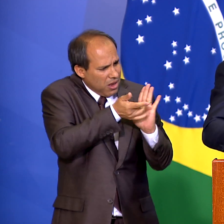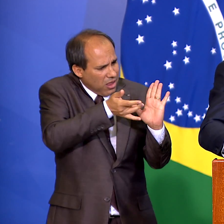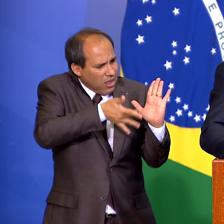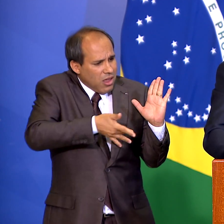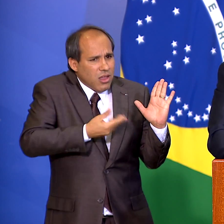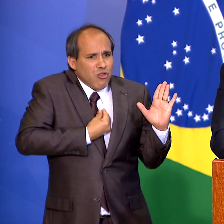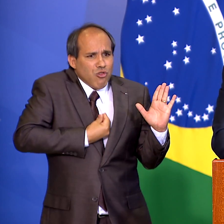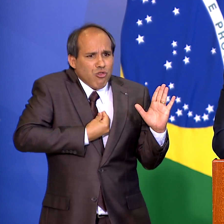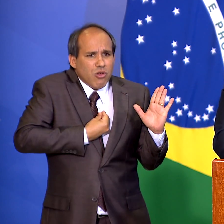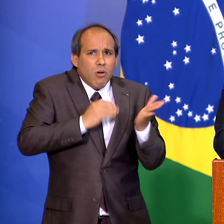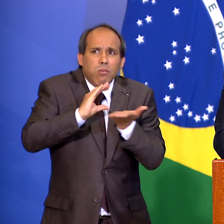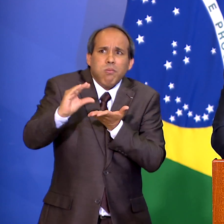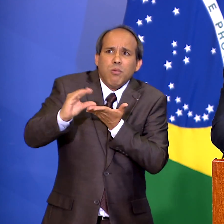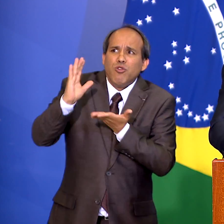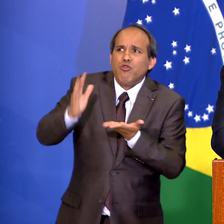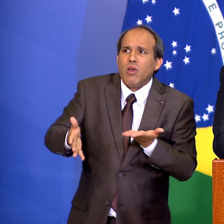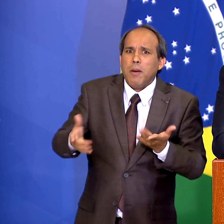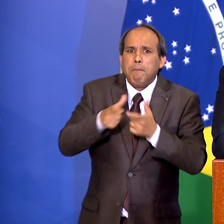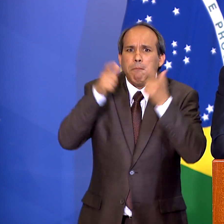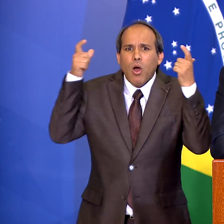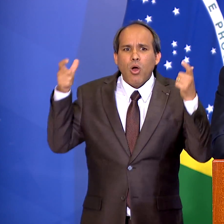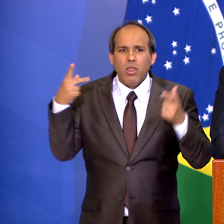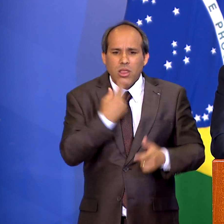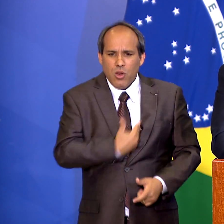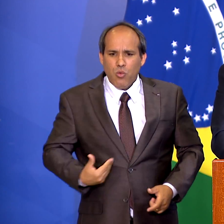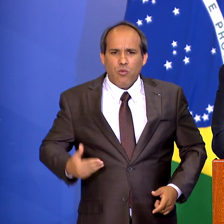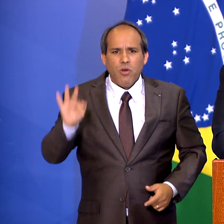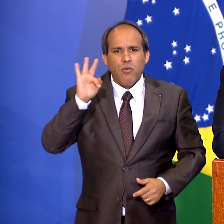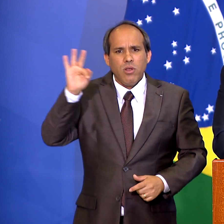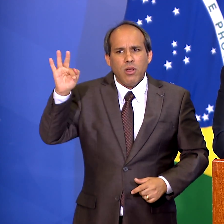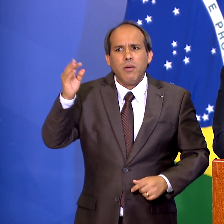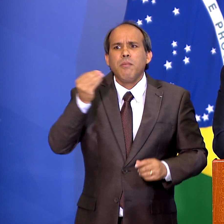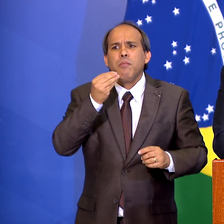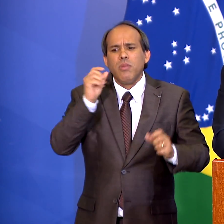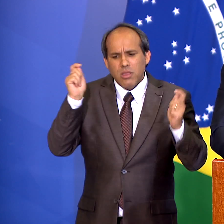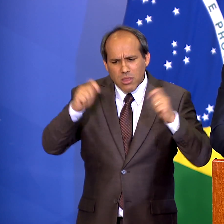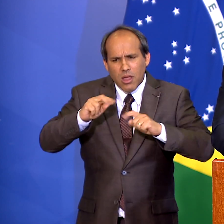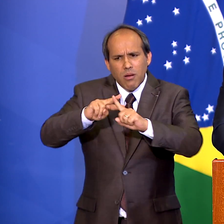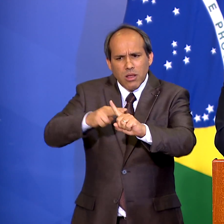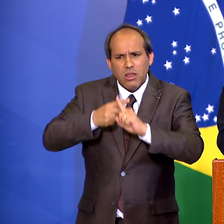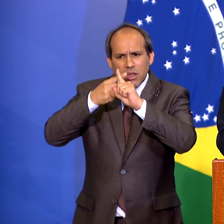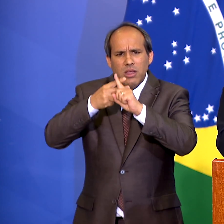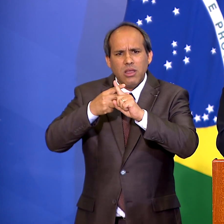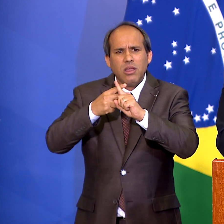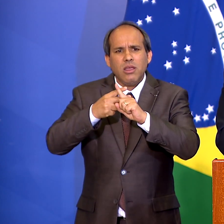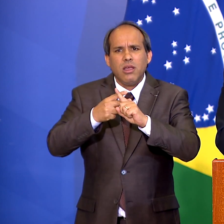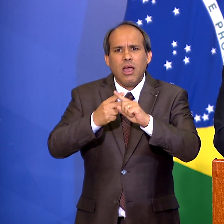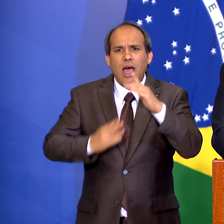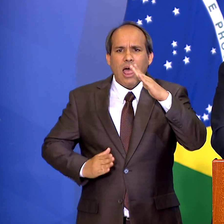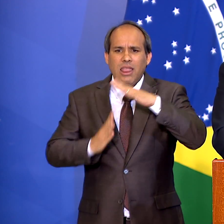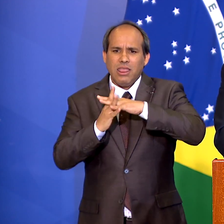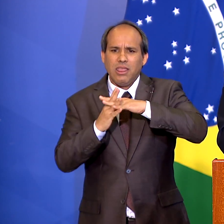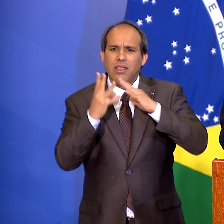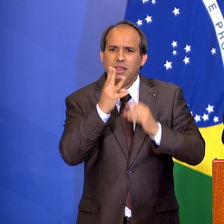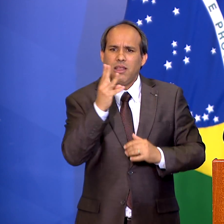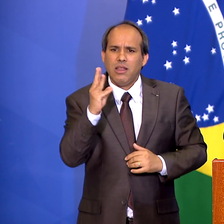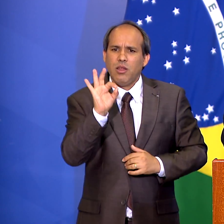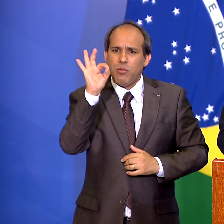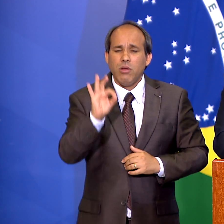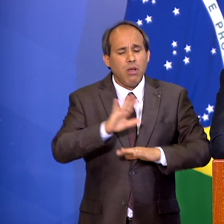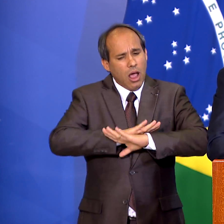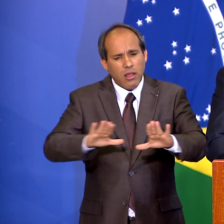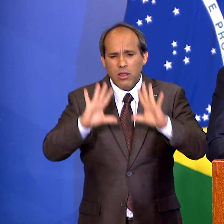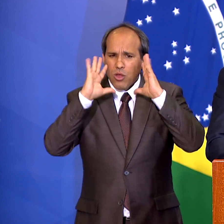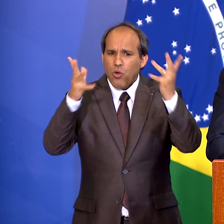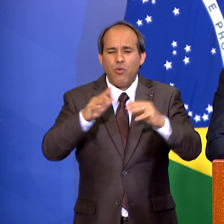quase todo, vem do governo federal. Por que não majorar o piso em 33%? Fizemos isso.